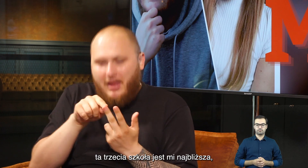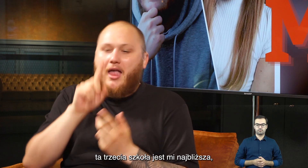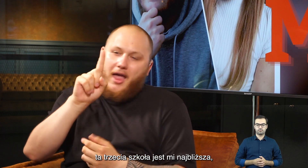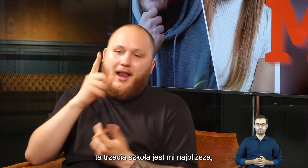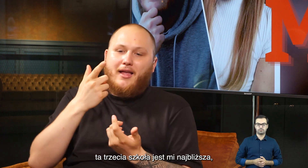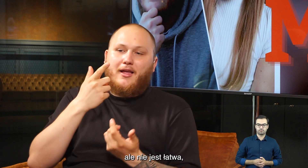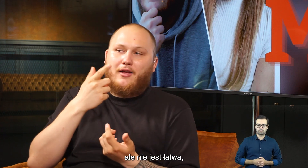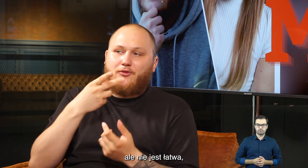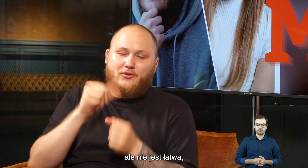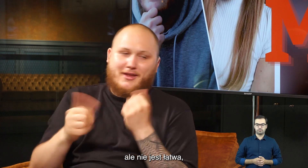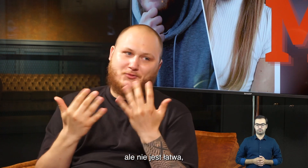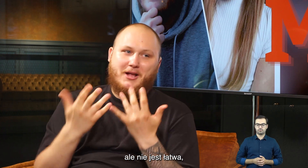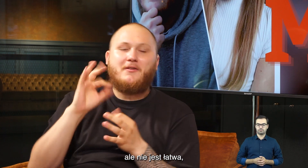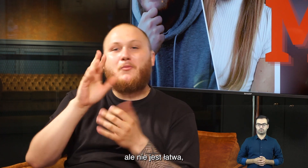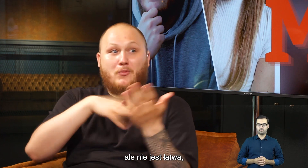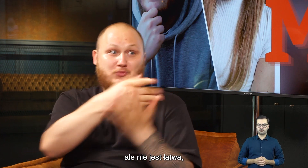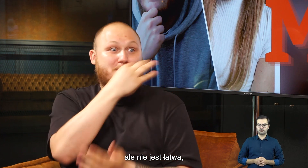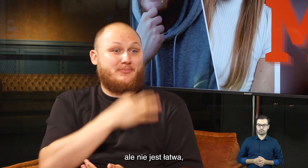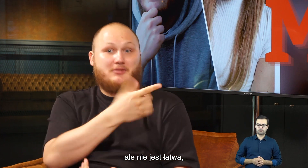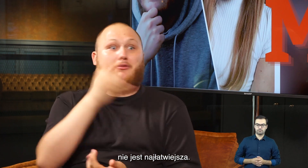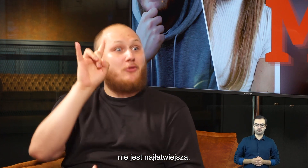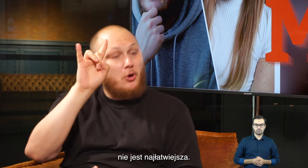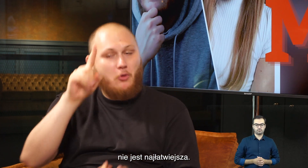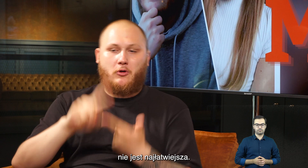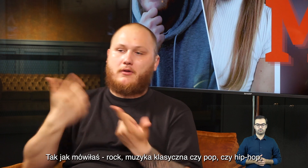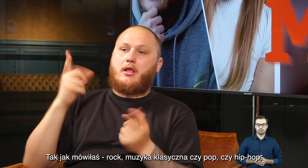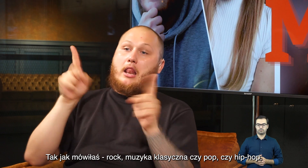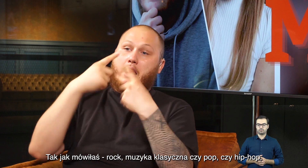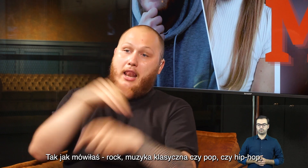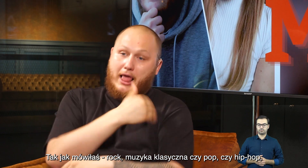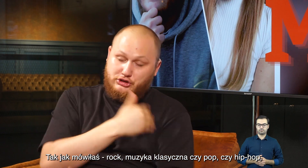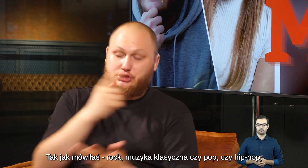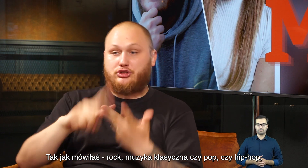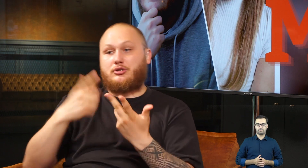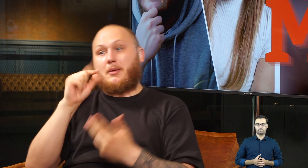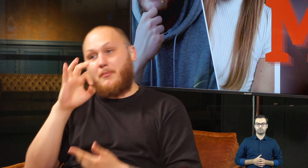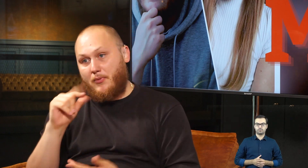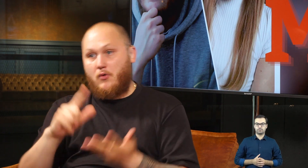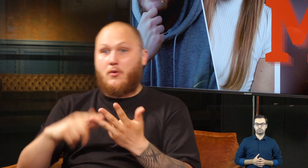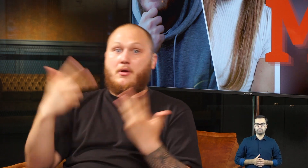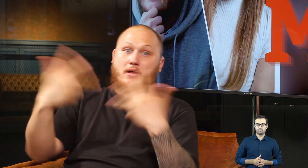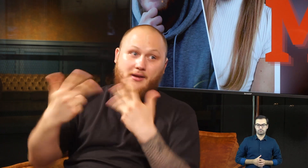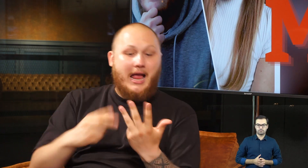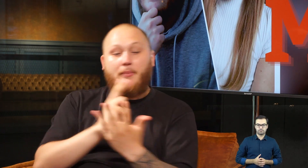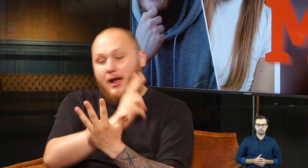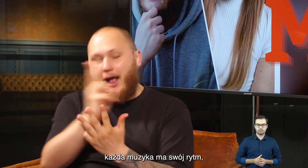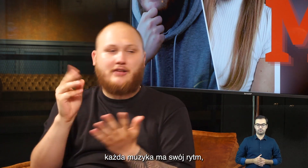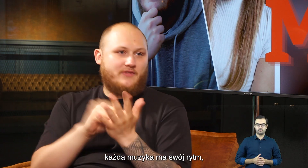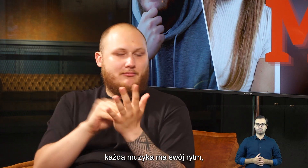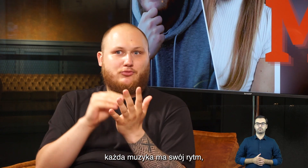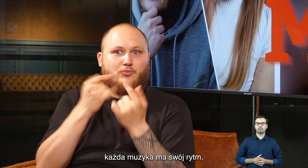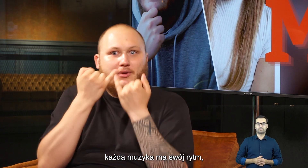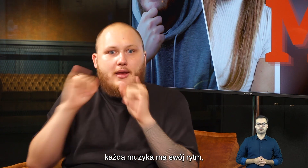metoda, ta trzecia szkoła jest mi najbliższa, ale nie jest łatwa, nie jest najłatwiejsza. Tak jak właśnie mówiłaś, rock, muzyka klasyczna, czy pop,